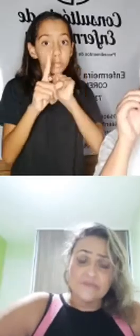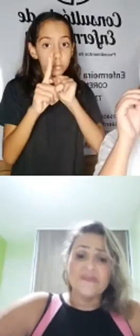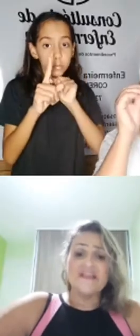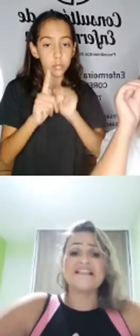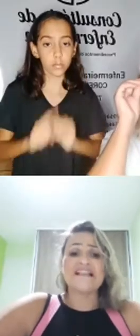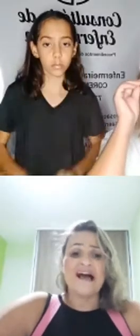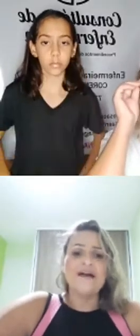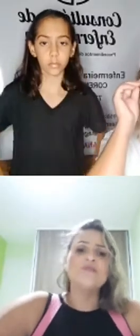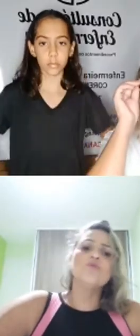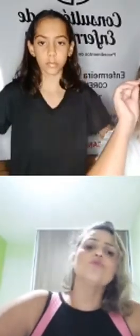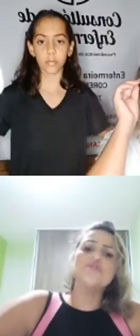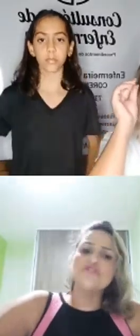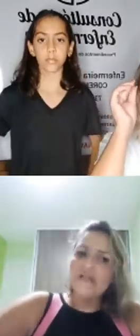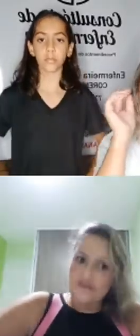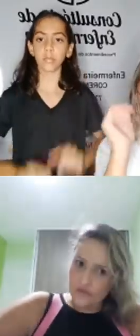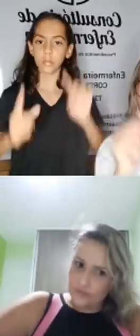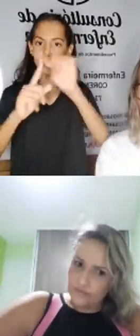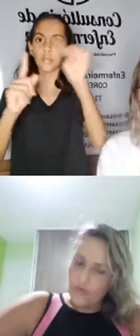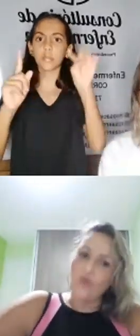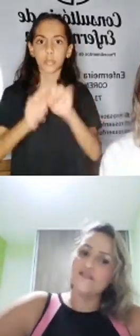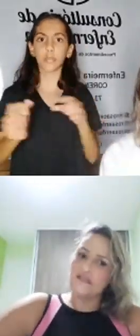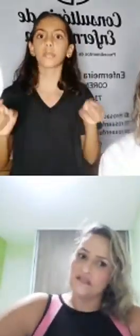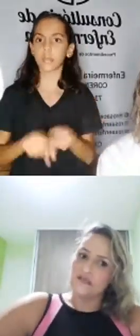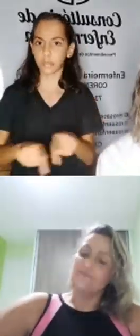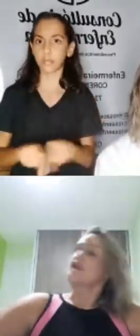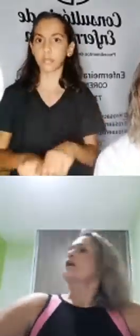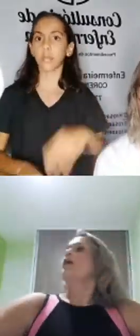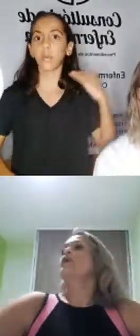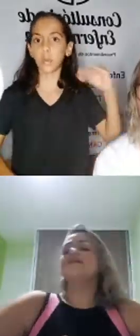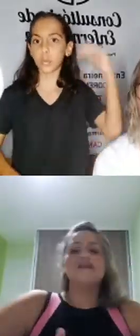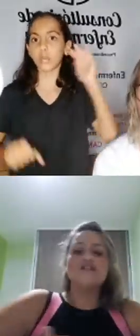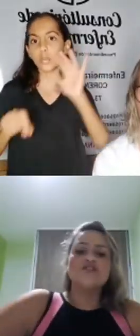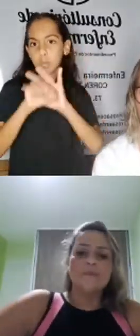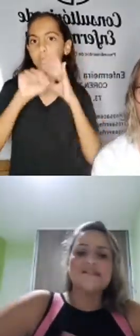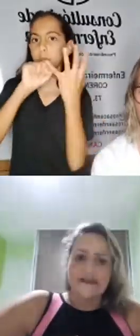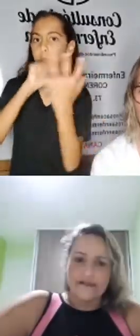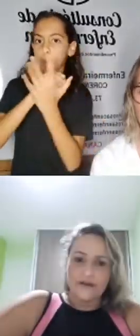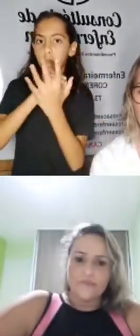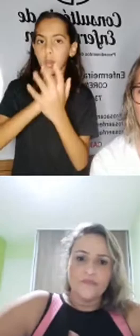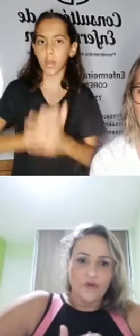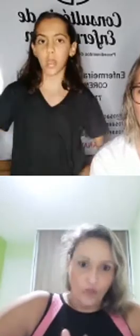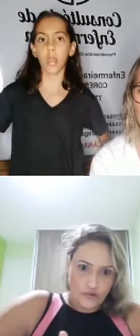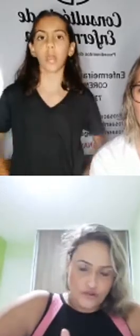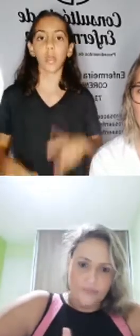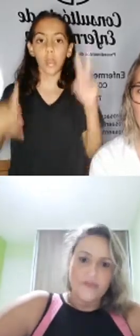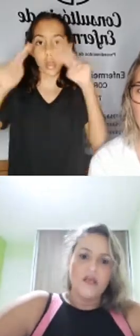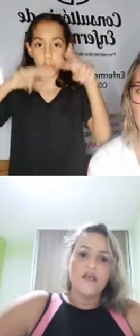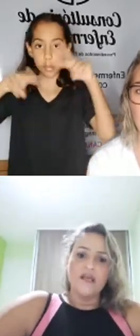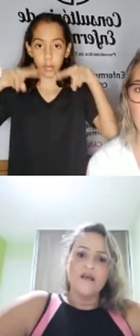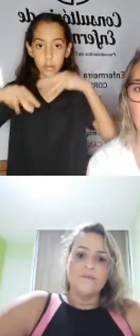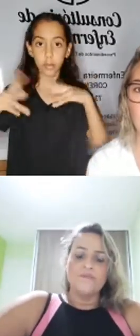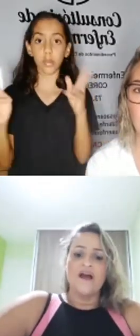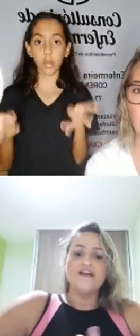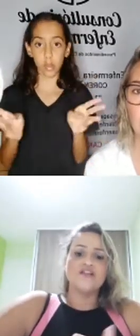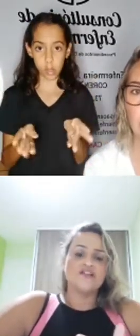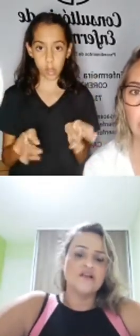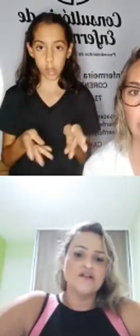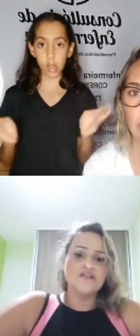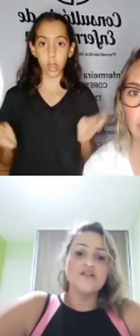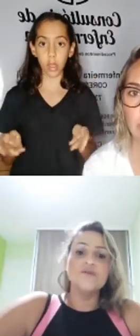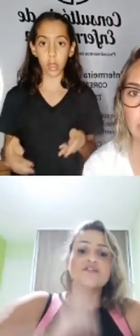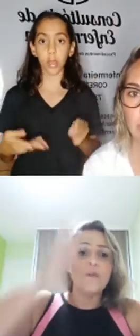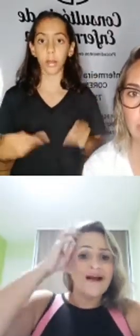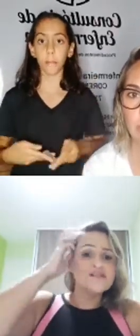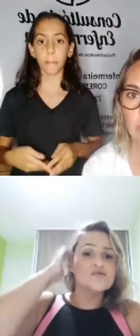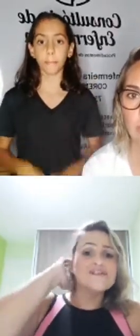gestante está no grupo de risco, ou seja, o que a gente observa hoje? Que as gestantes